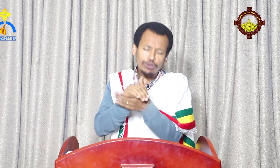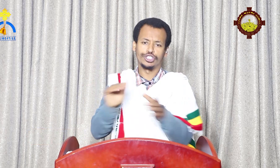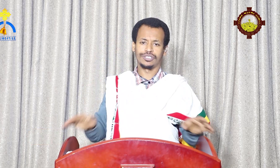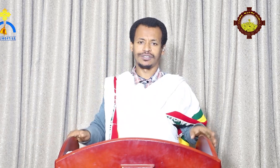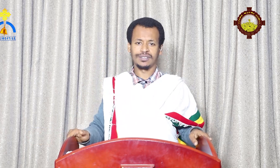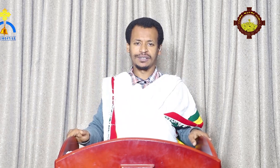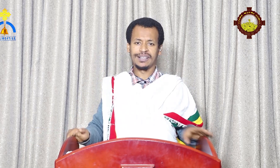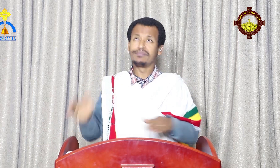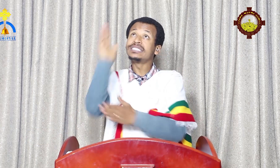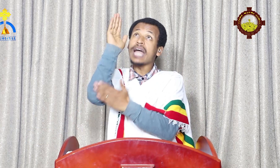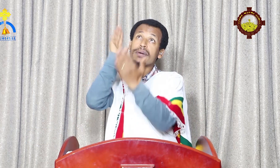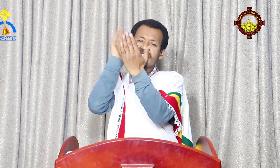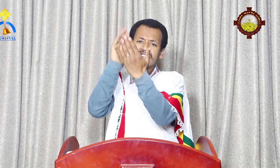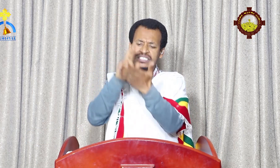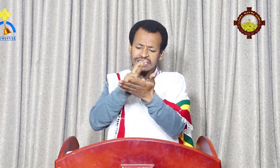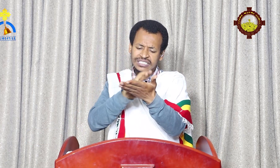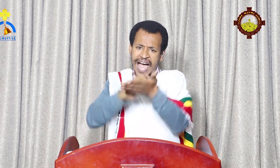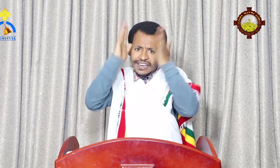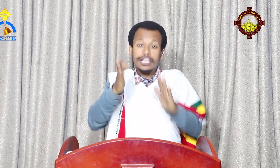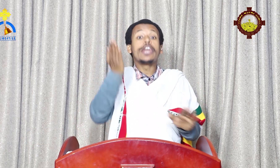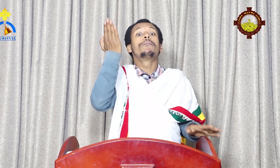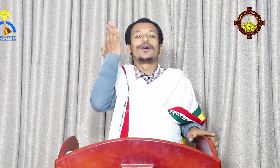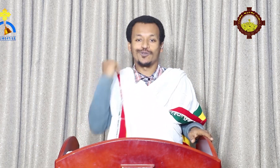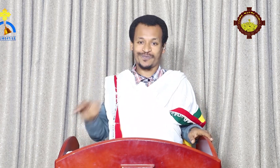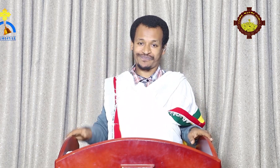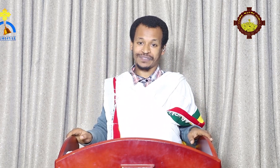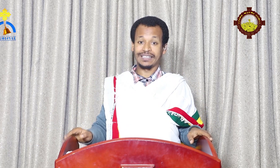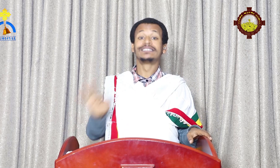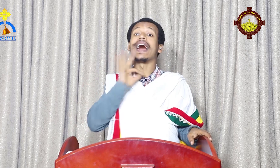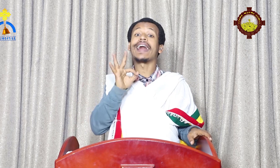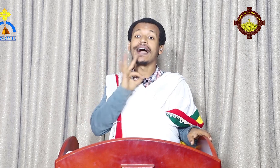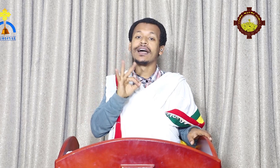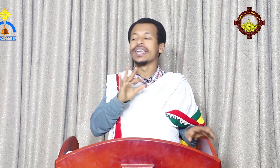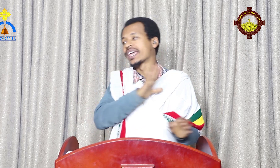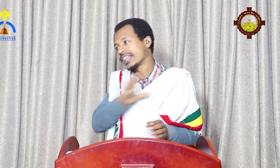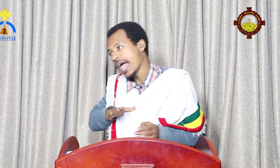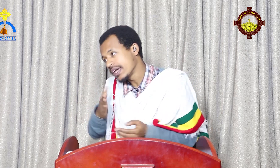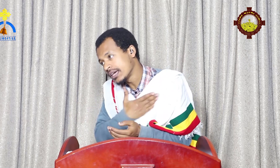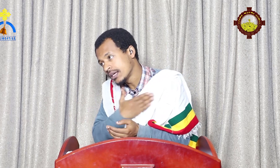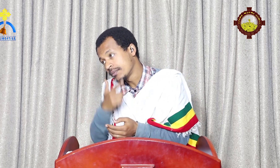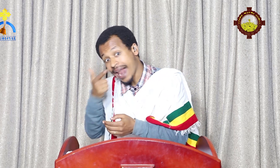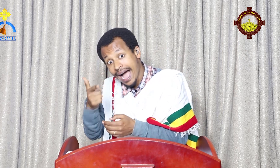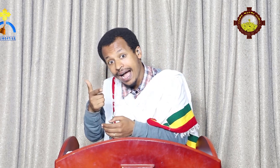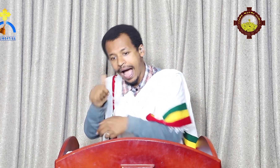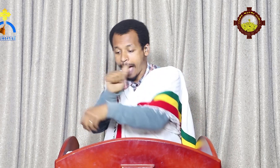ሚስቶች በእግዚአብሔር ፊት ሳልክ የነበሩ። ሳራ ጌታዬ ብላ